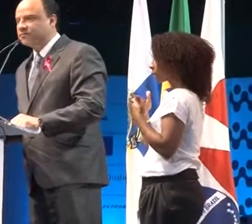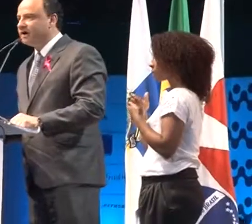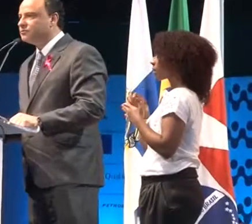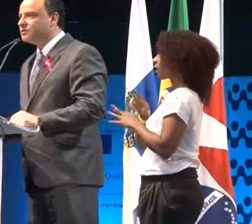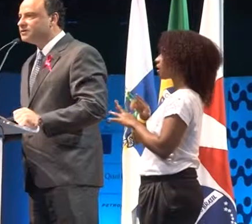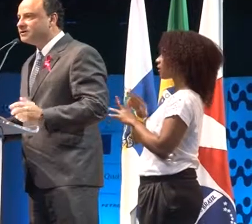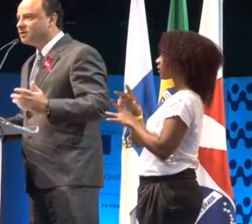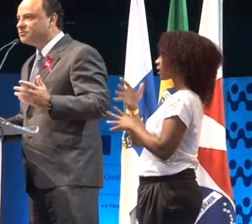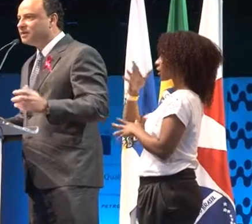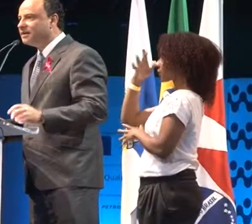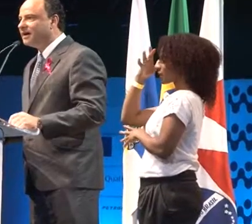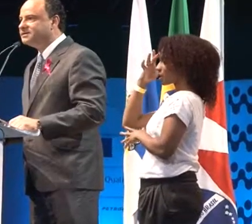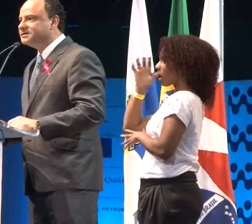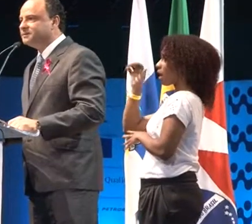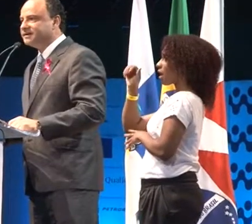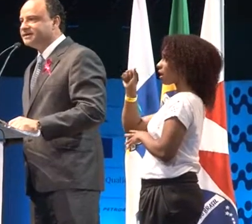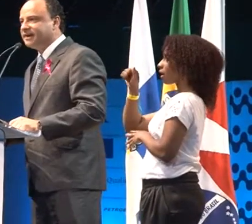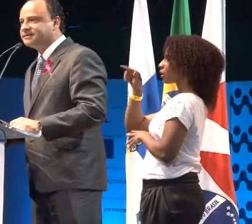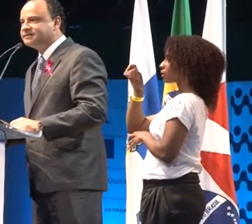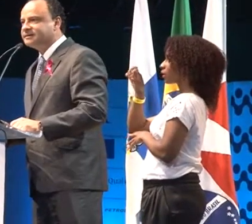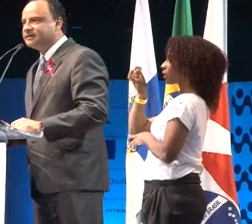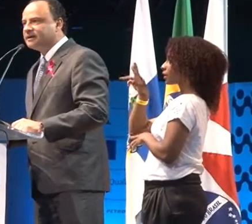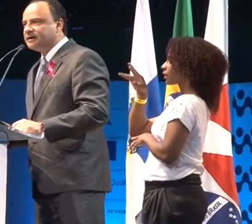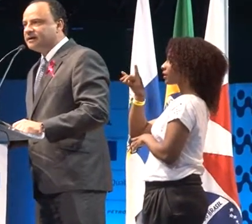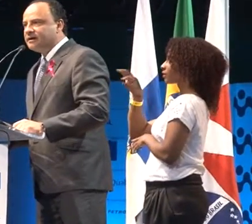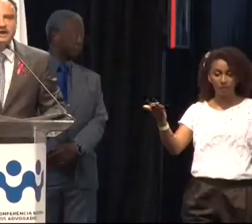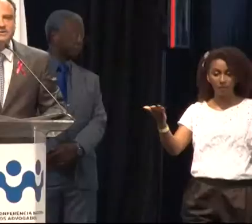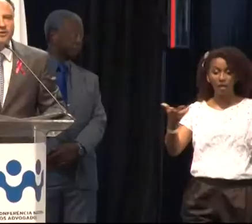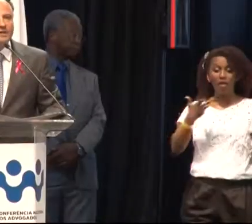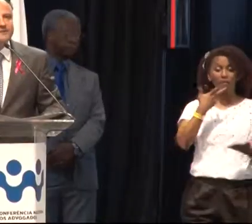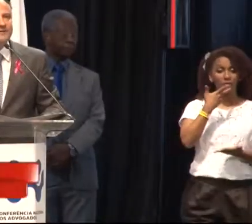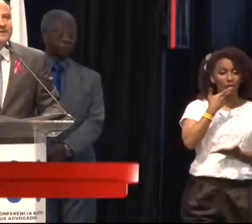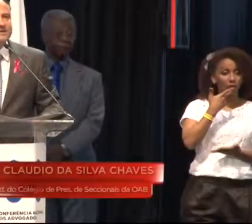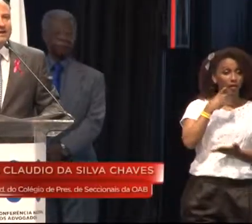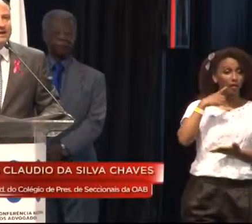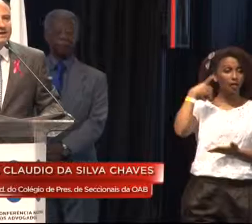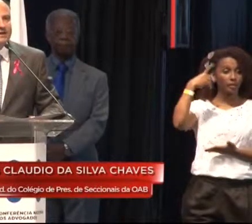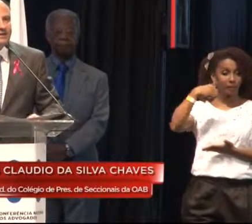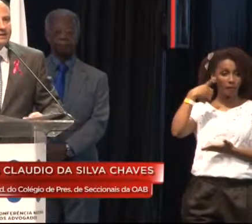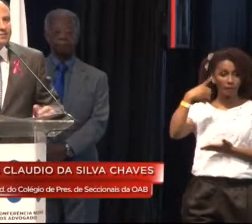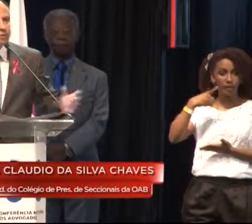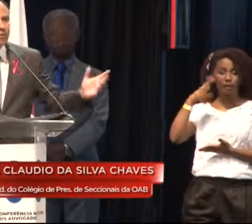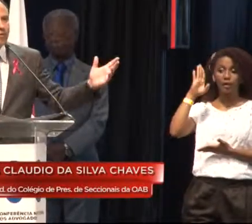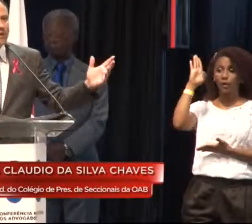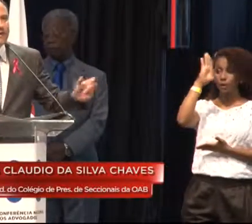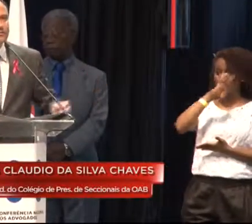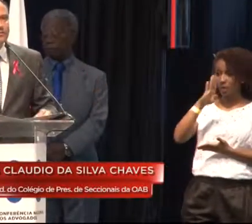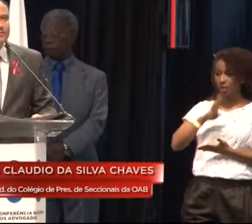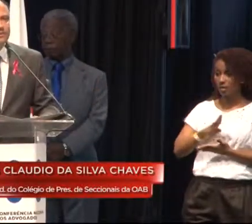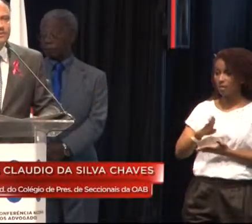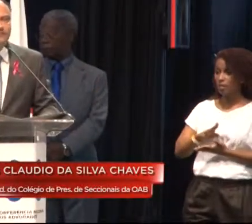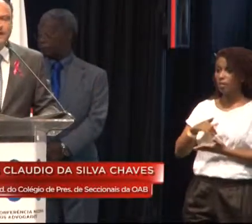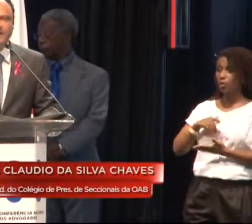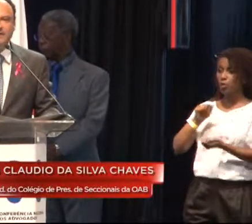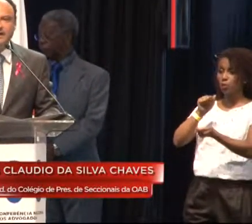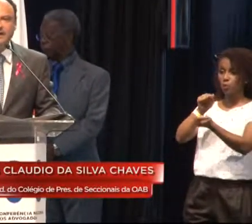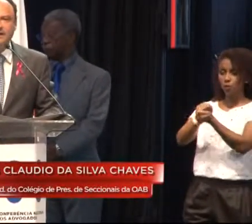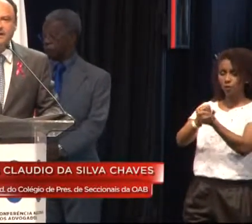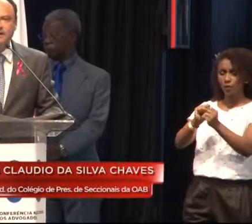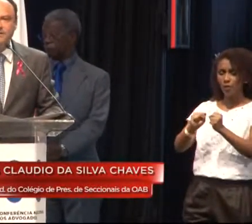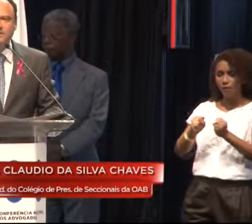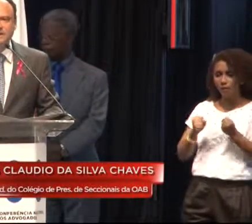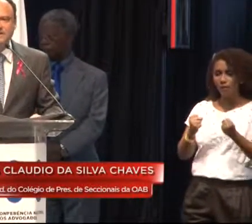como forma de manutenção do direito de defesa da sociedade. A advocacia brasileira, sob o comando